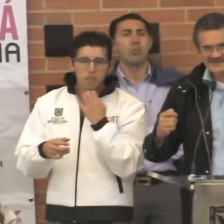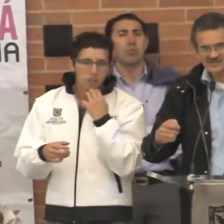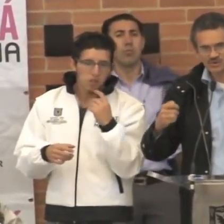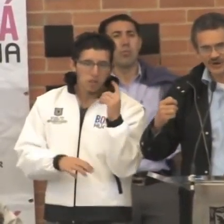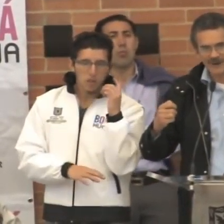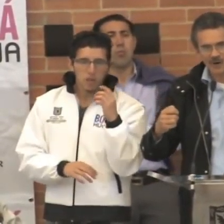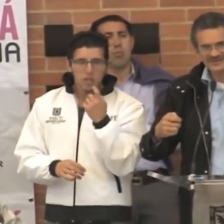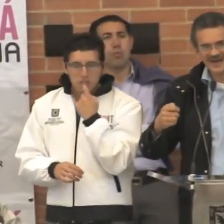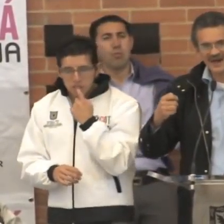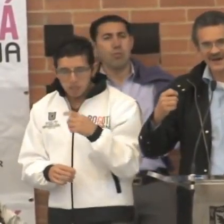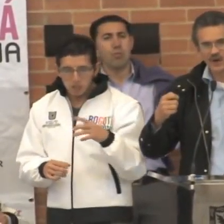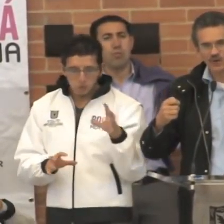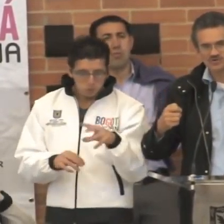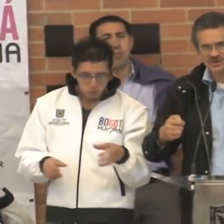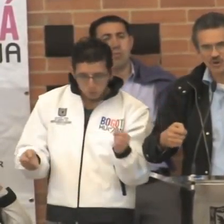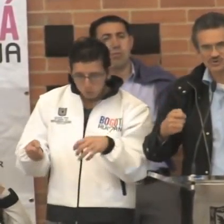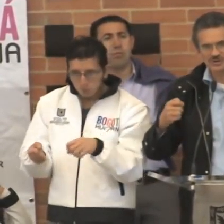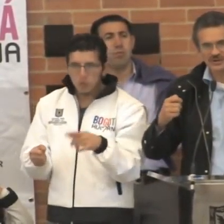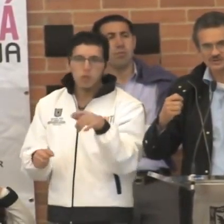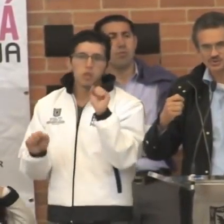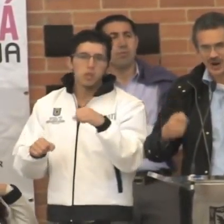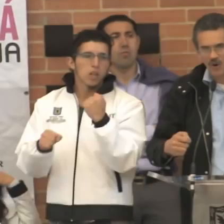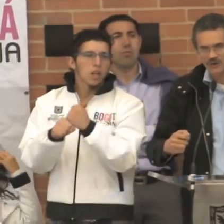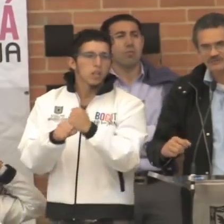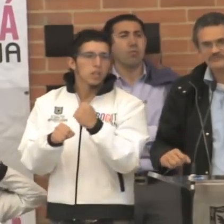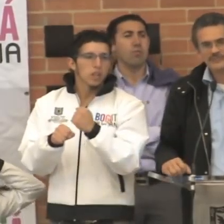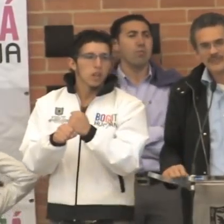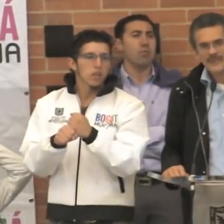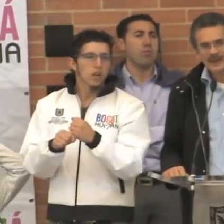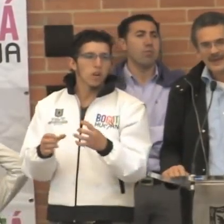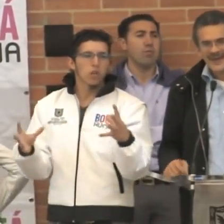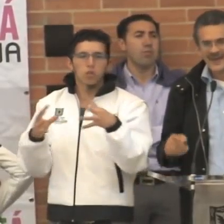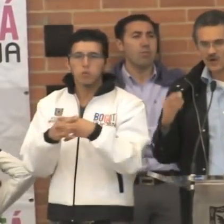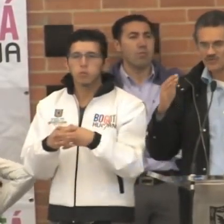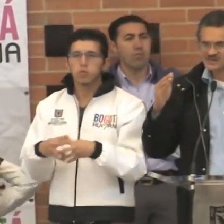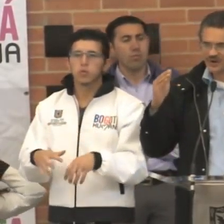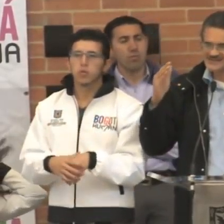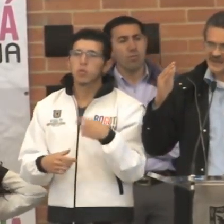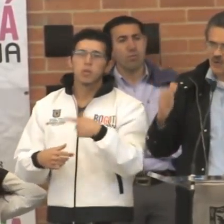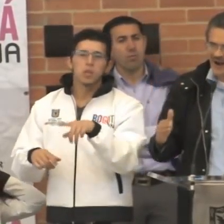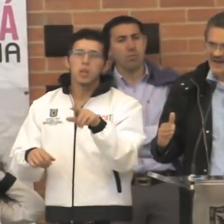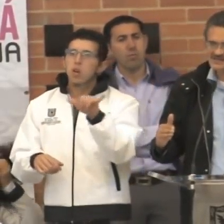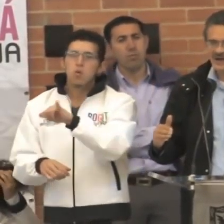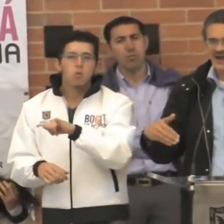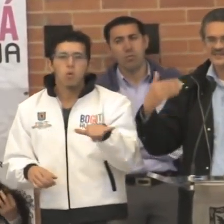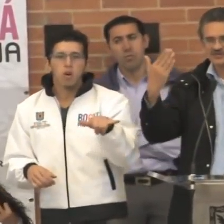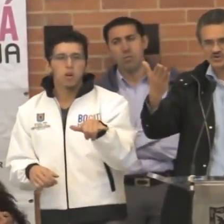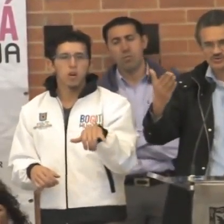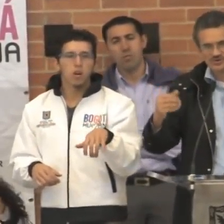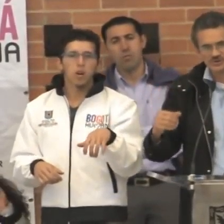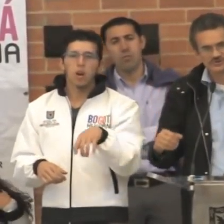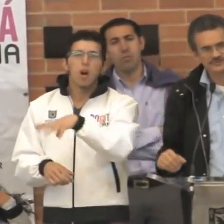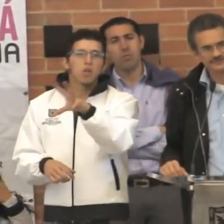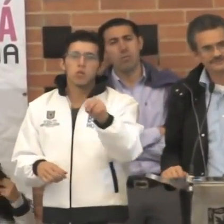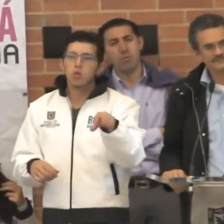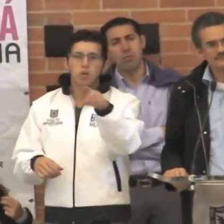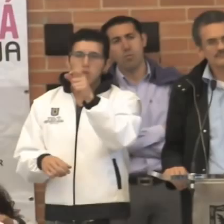formalice su trabajo y tenga reconocidos su labor en condiciones iguales a las de esos